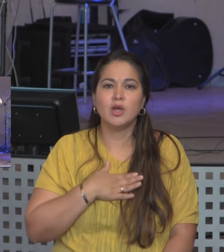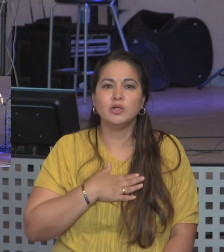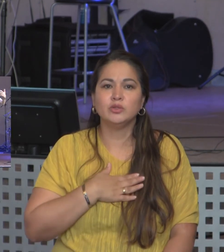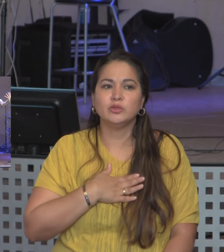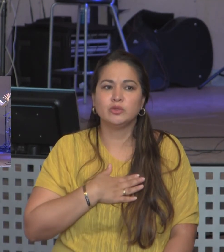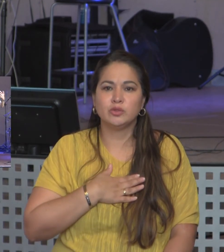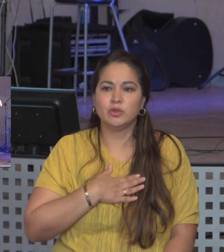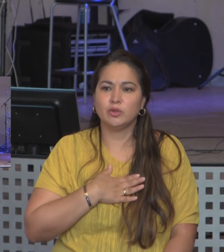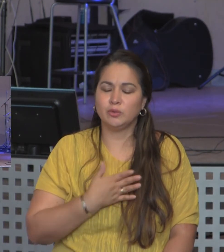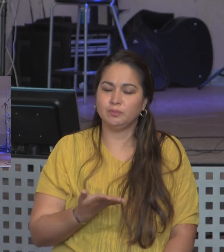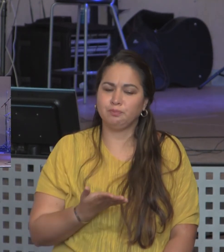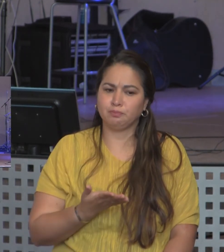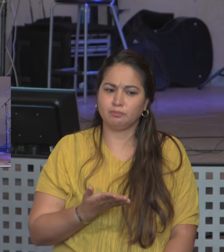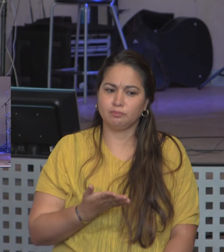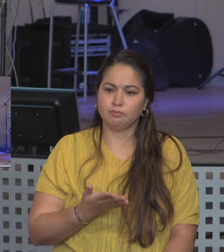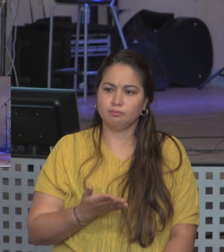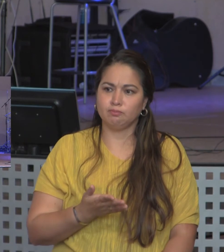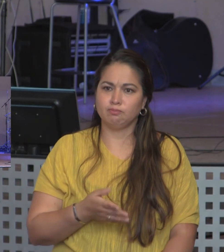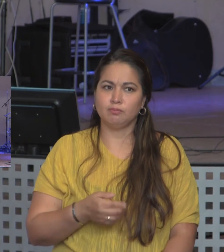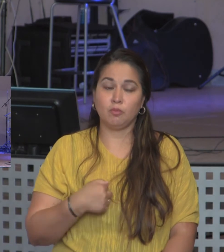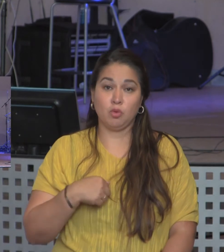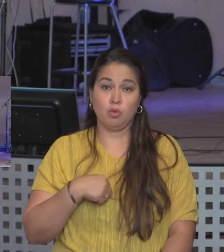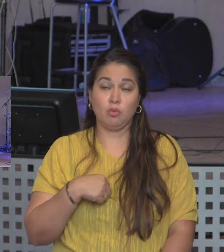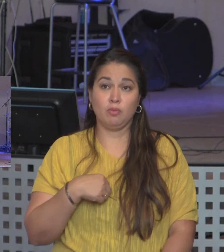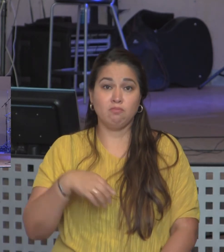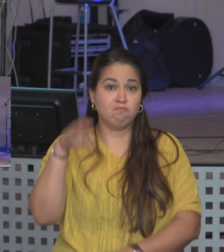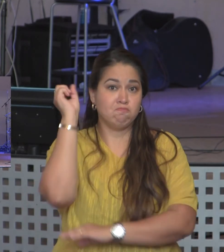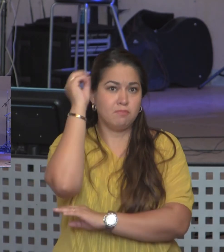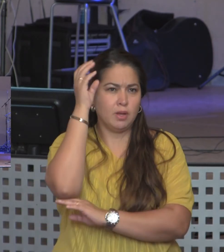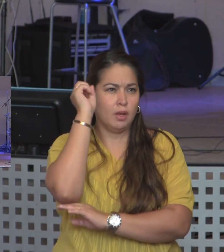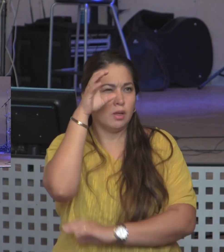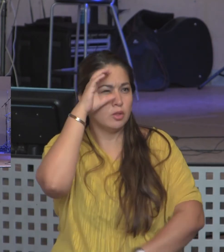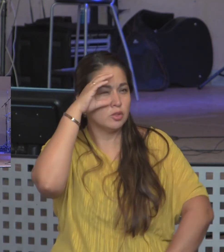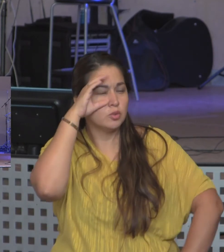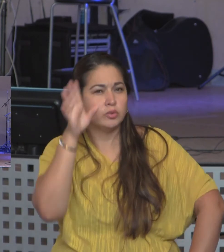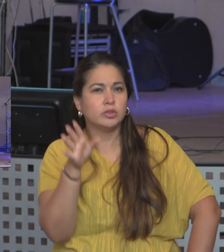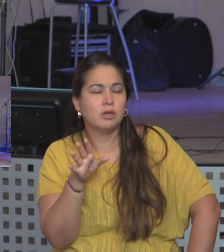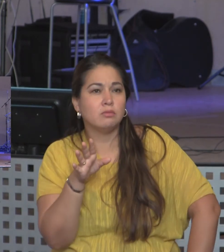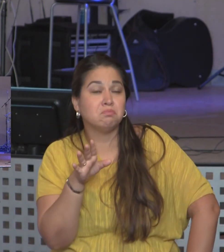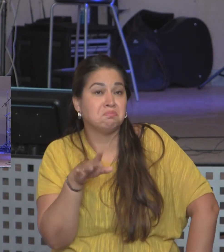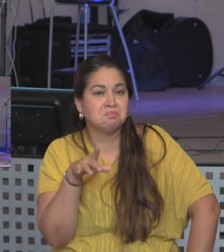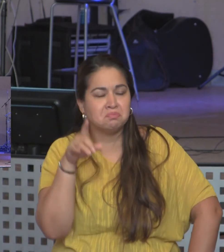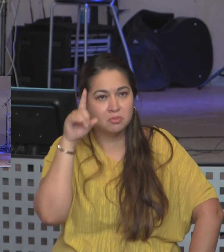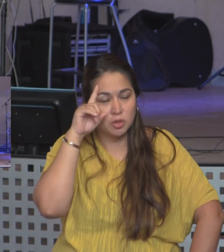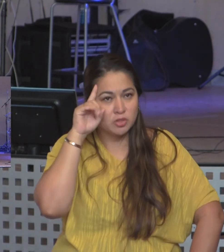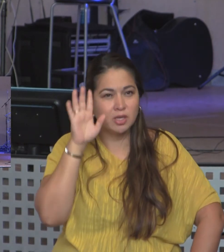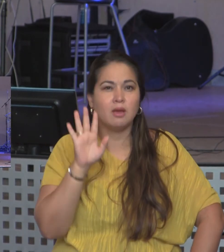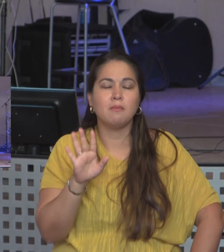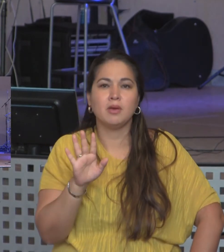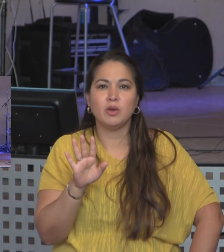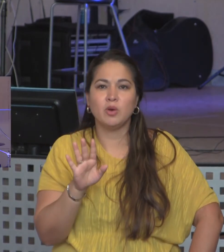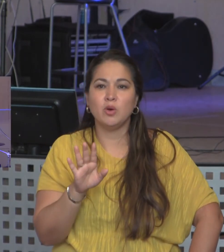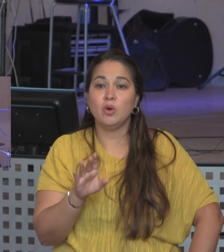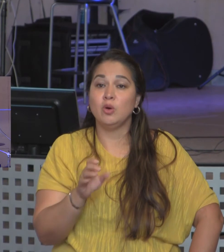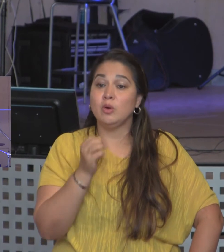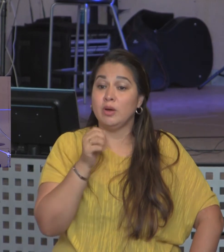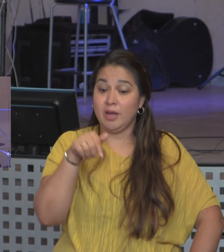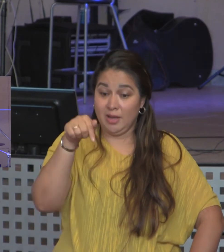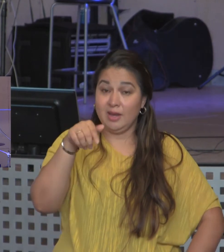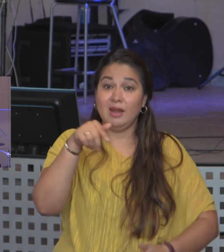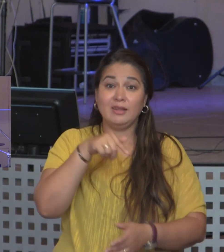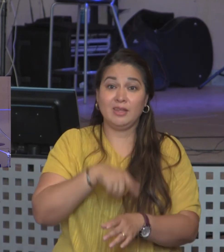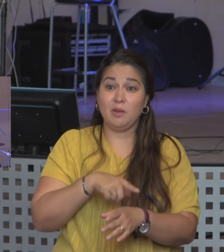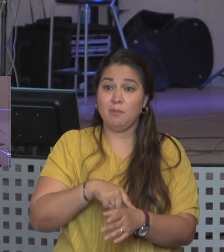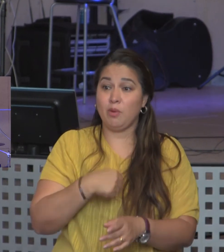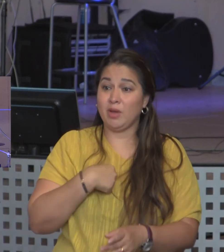no pude evaluar lo que me estaban predicando. Yo solo sé una cosa, que cuando llegó el momento de hacer el llamado, yo estaba allí